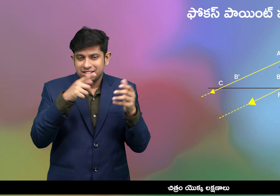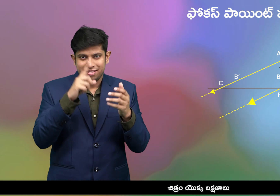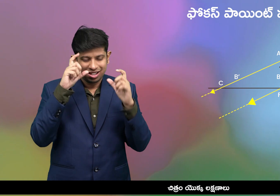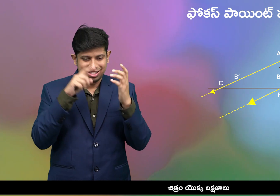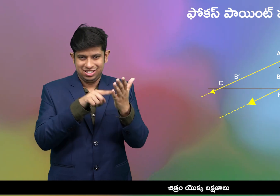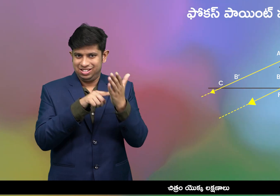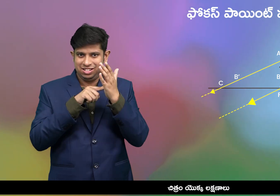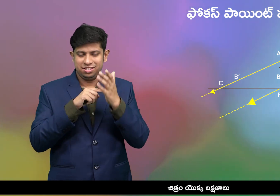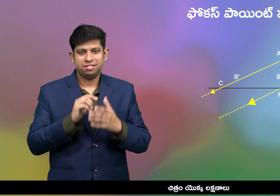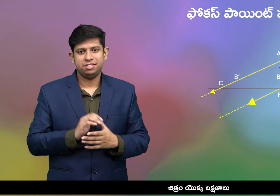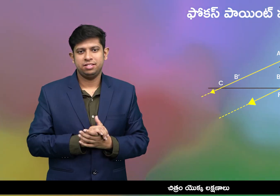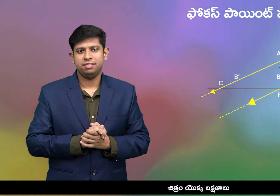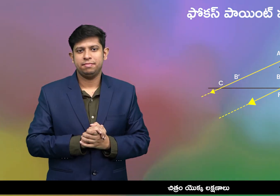చిత్రం యొక్క లక్షణాలు.